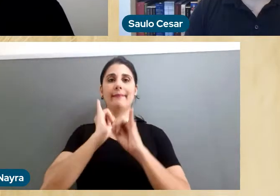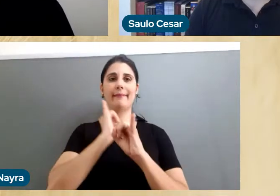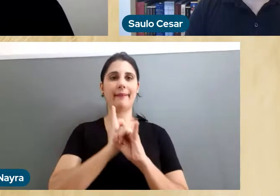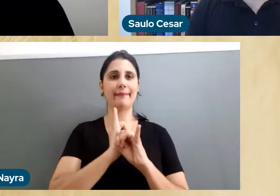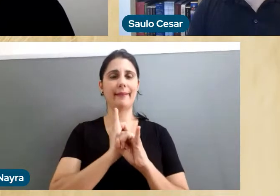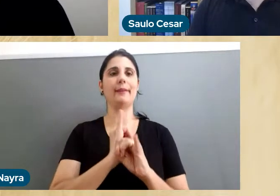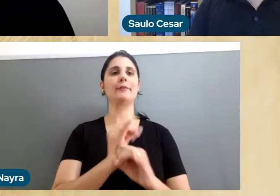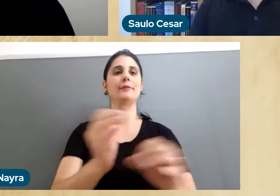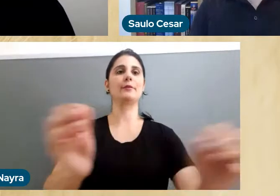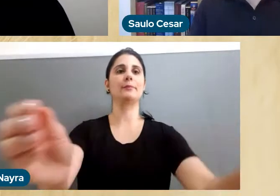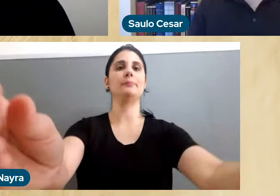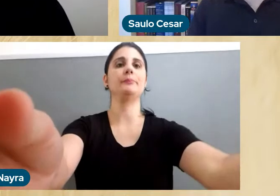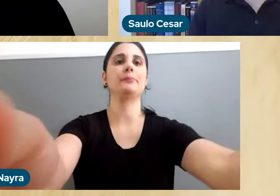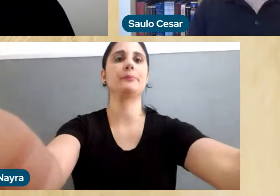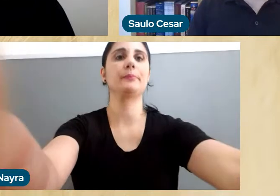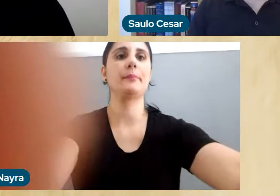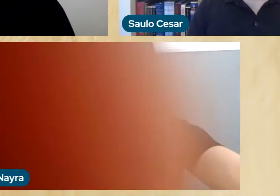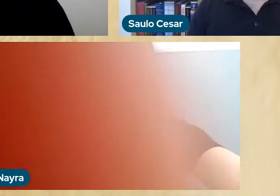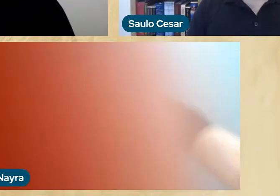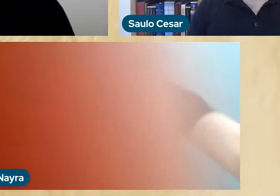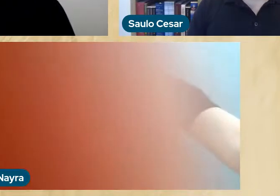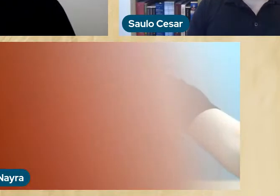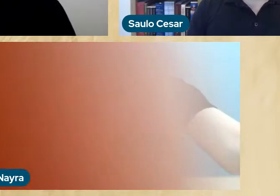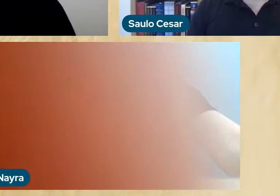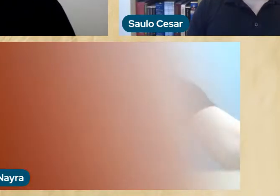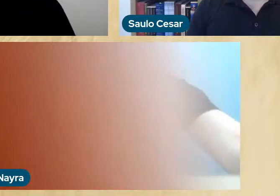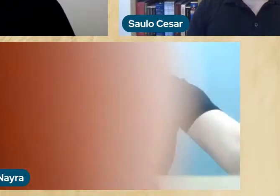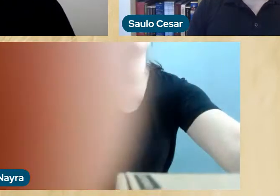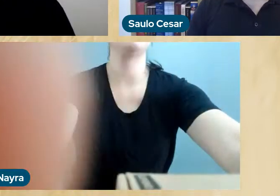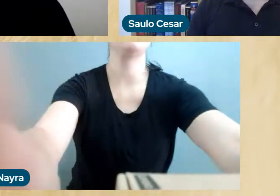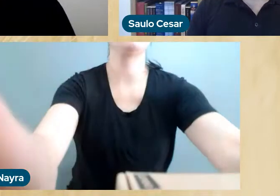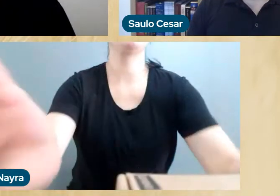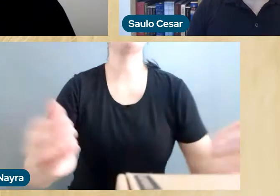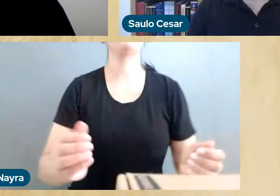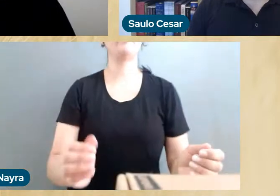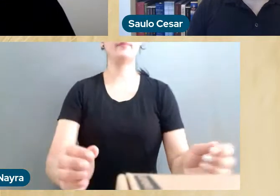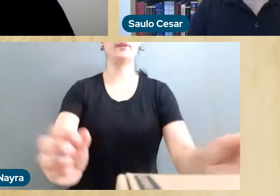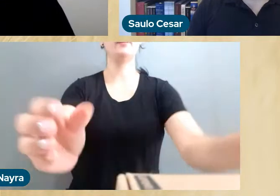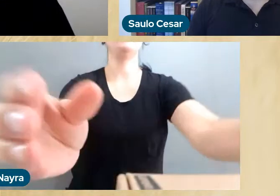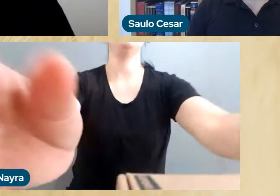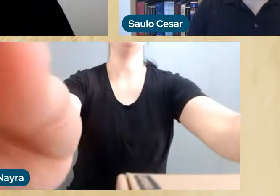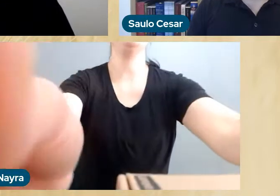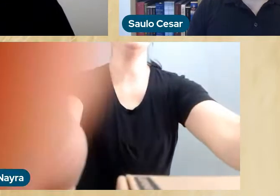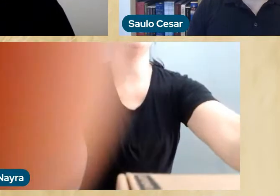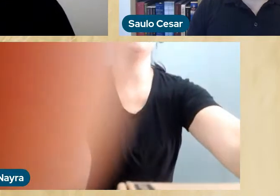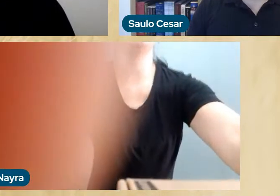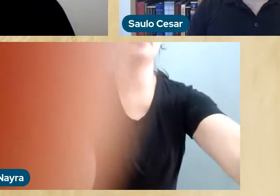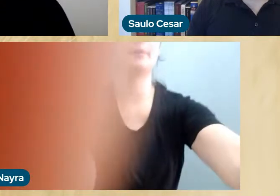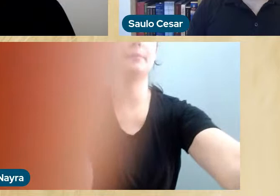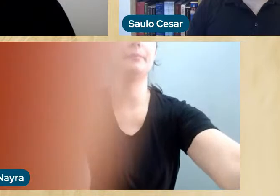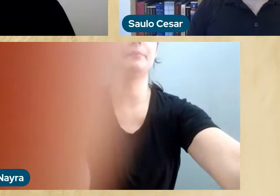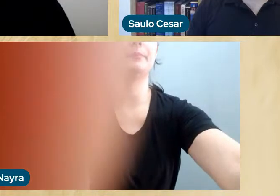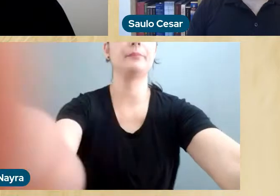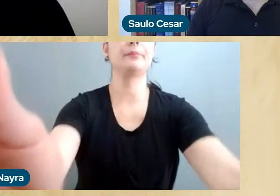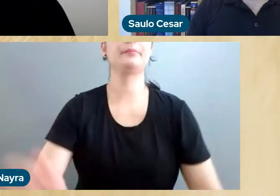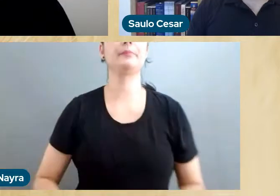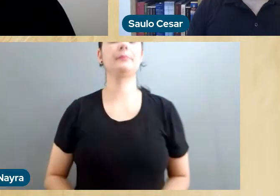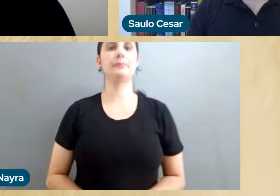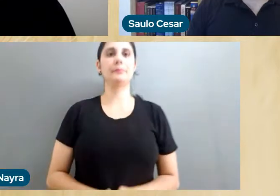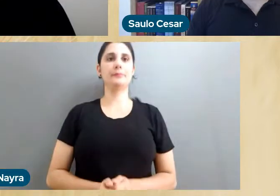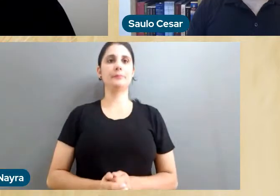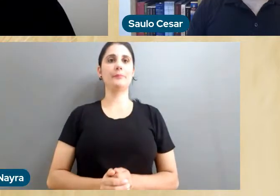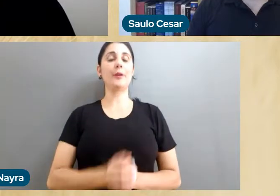momento pelas redes sociais, a nossa querida Federação Espírita de Rondônia. Bom